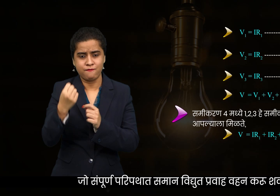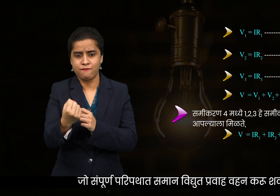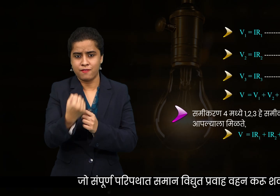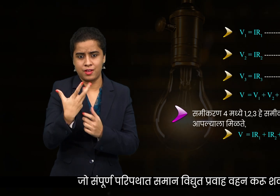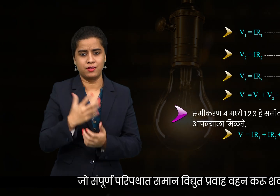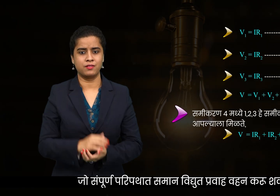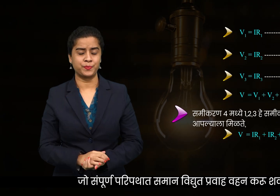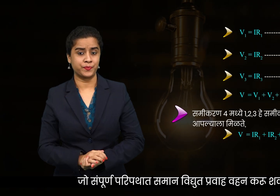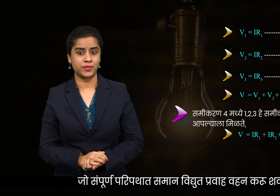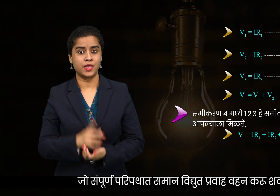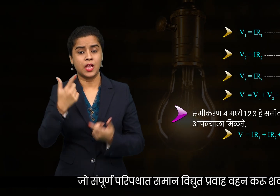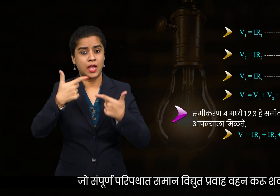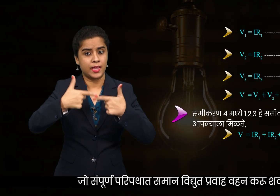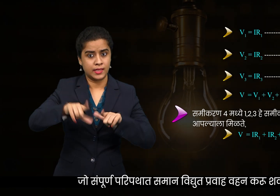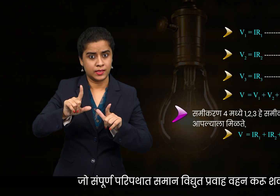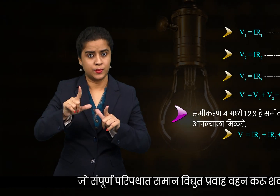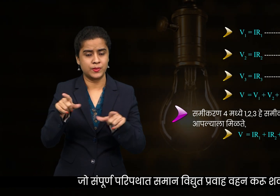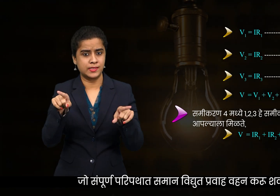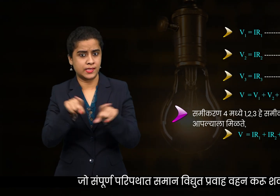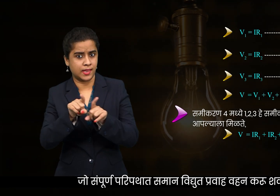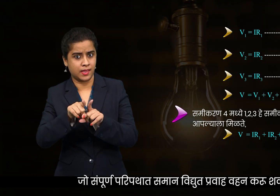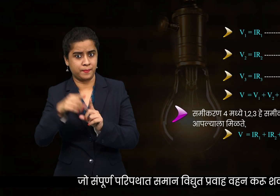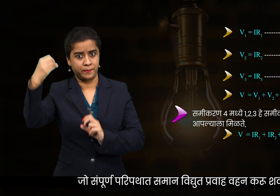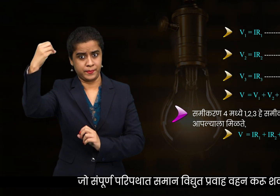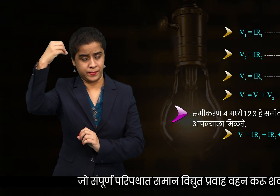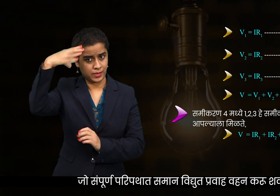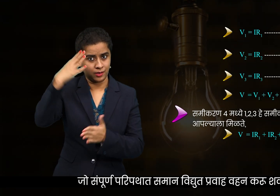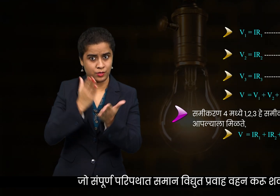जो संपूर्ण परिपथात समान विद्युत प्रवाह वहन करू शकतो.